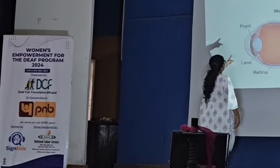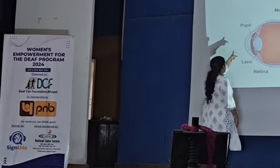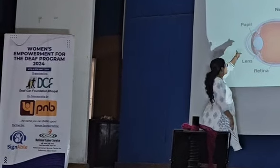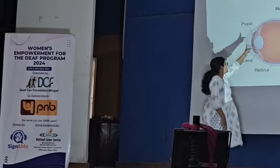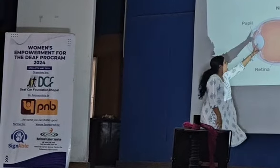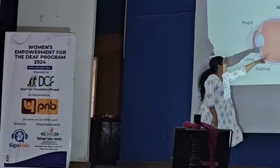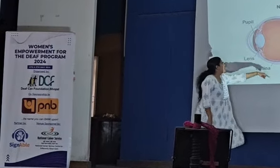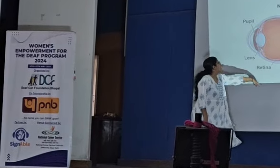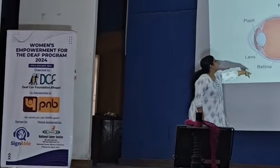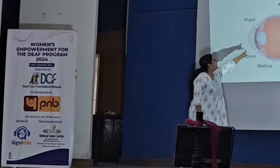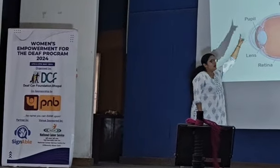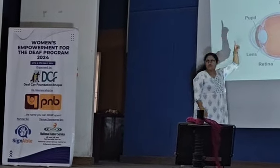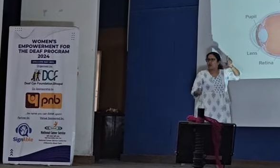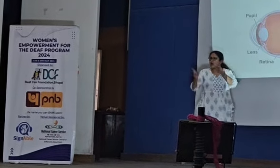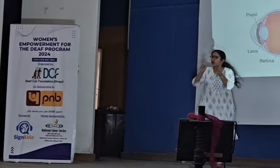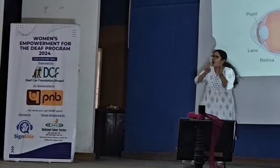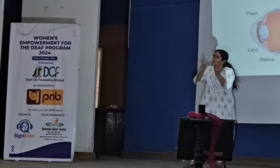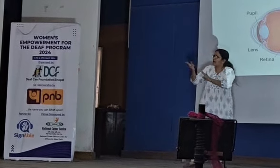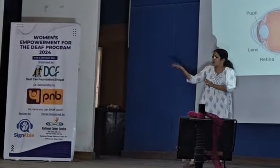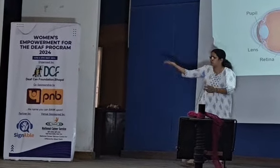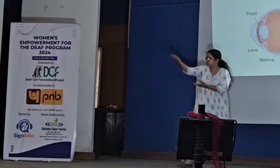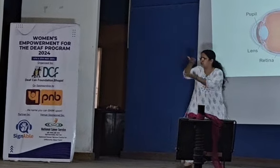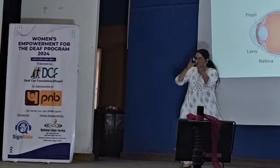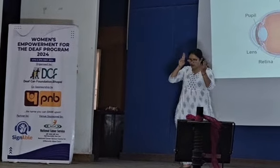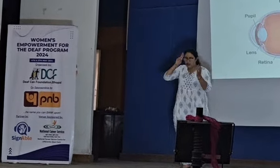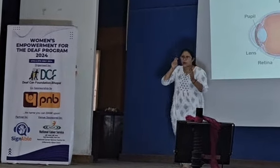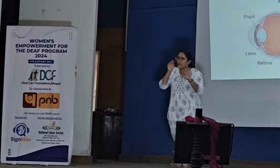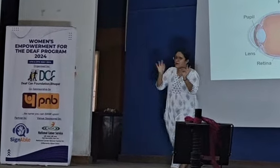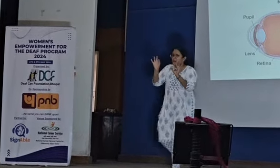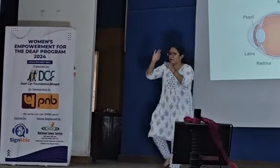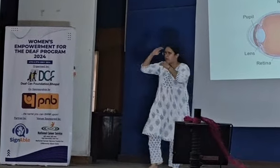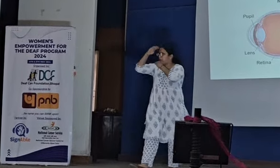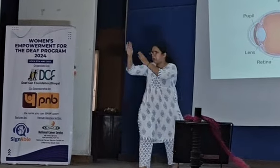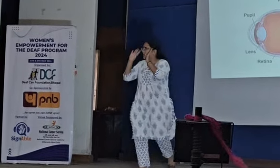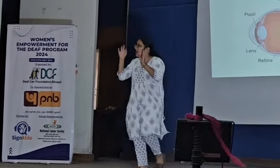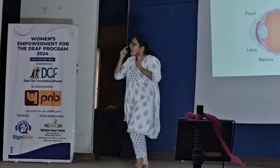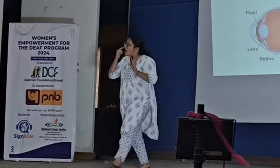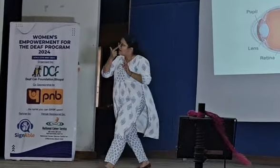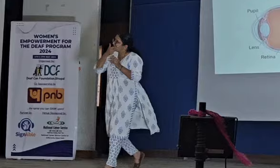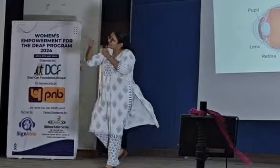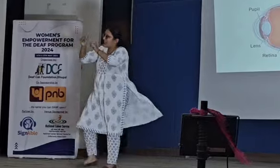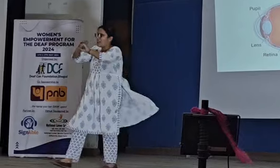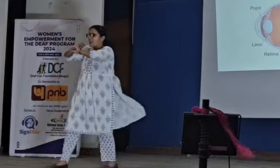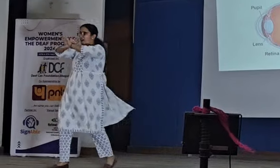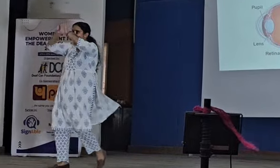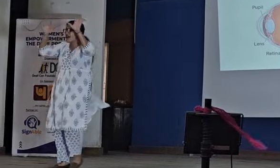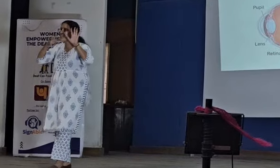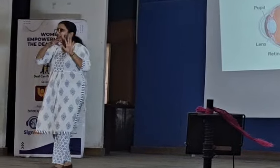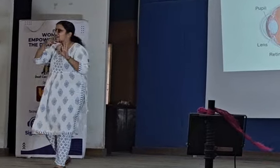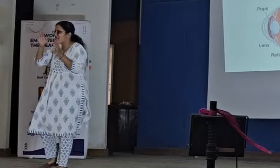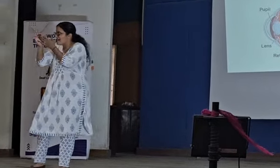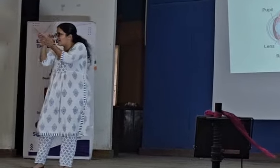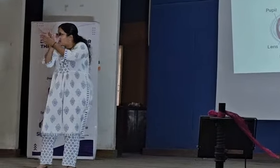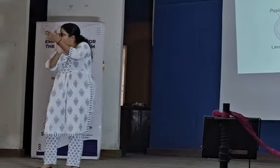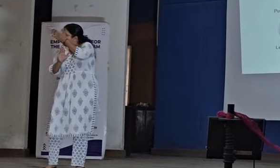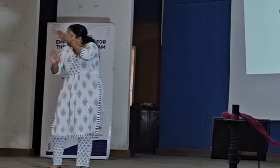यहाँ पे ये पूरा मेरा आई का रेटिना है, पूरा आई होल है ये मेरा पूरा, जैसे कि आप देख पा रहे हैं